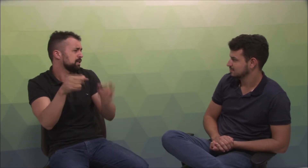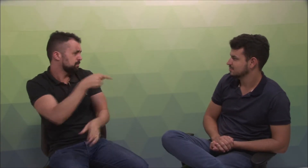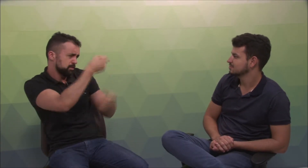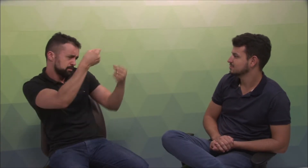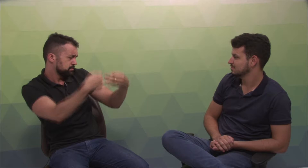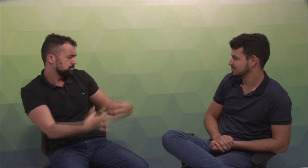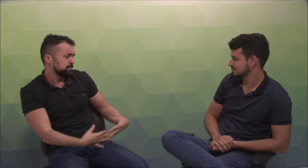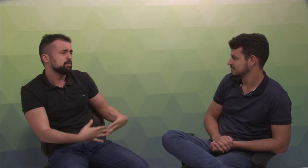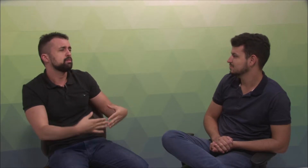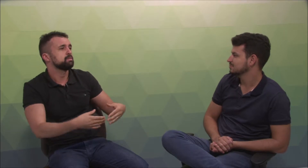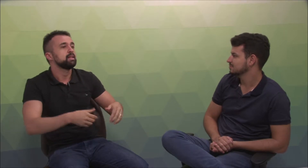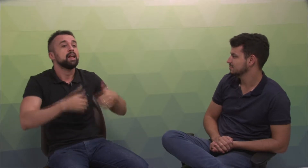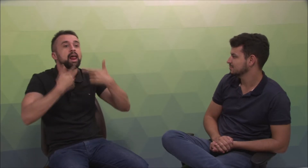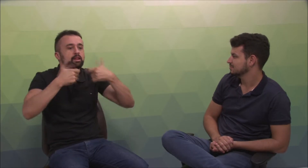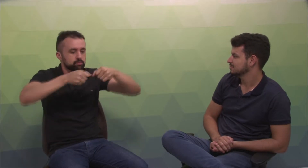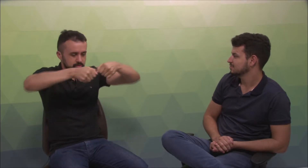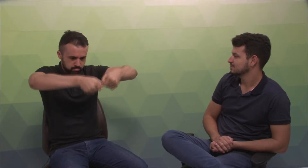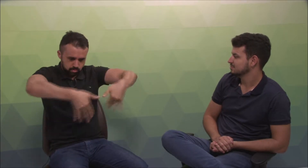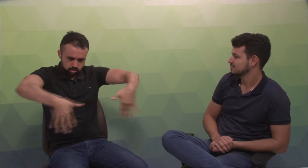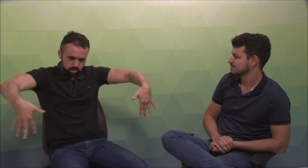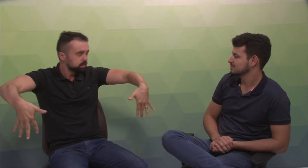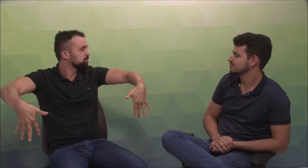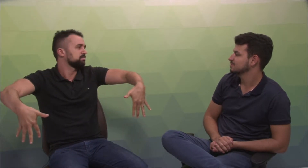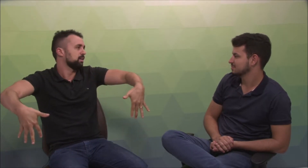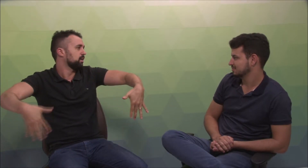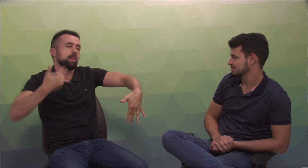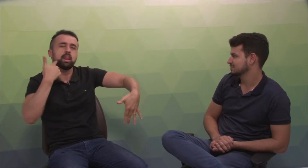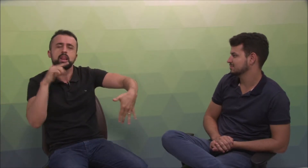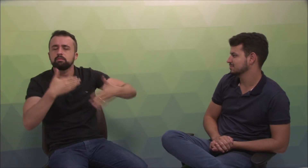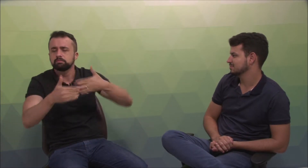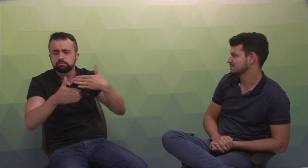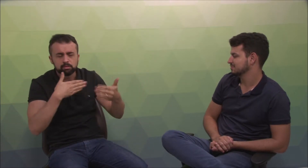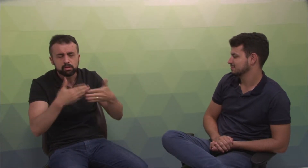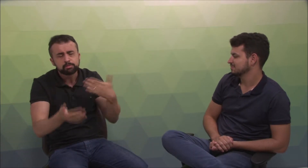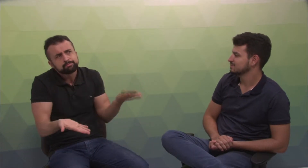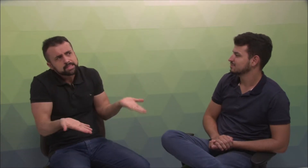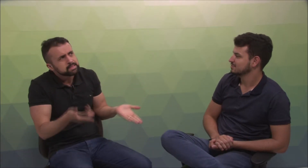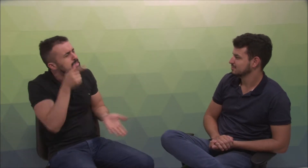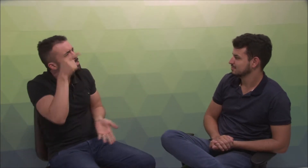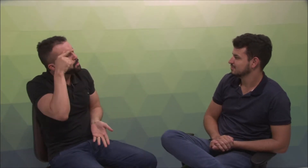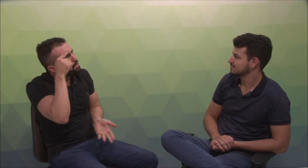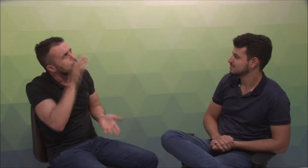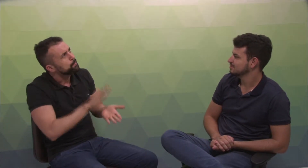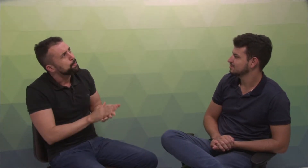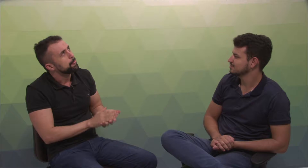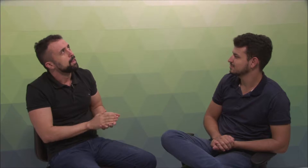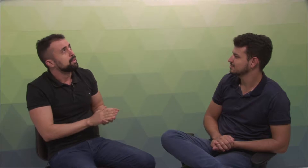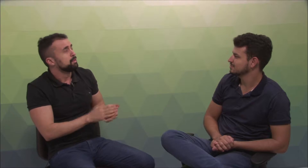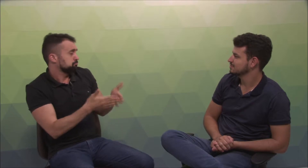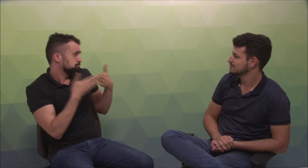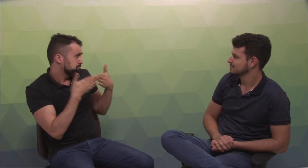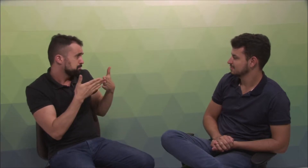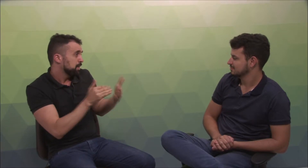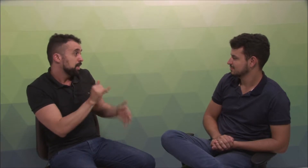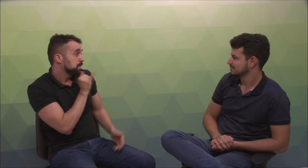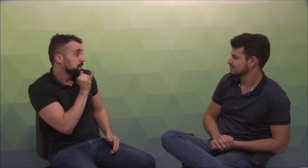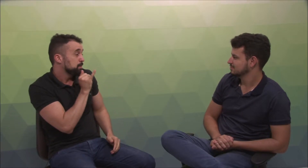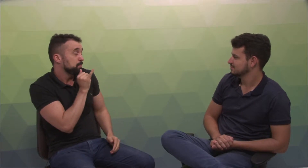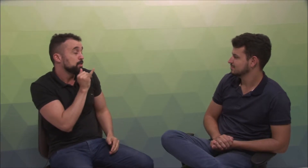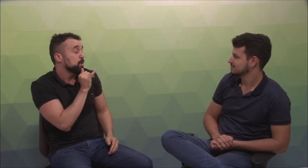morfologia, sintaxe, semântica e todas as sub-áreas da linguística, como qualquer outra língua.